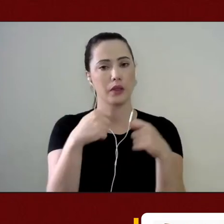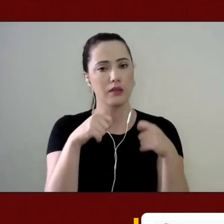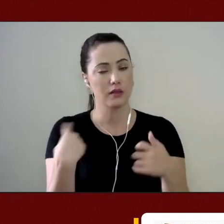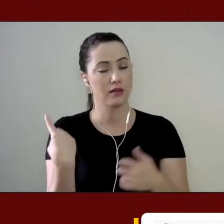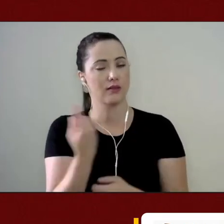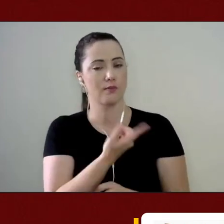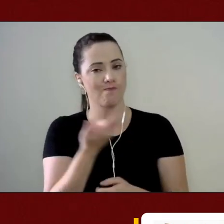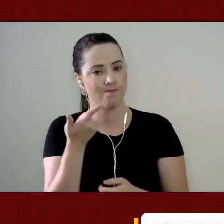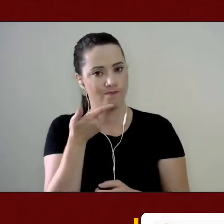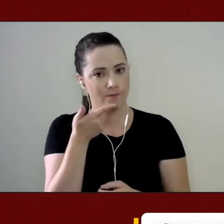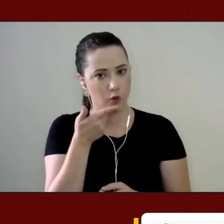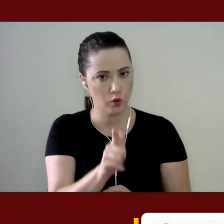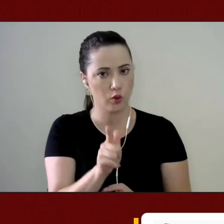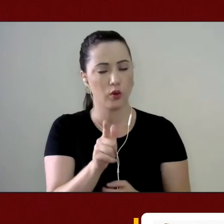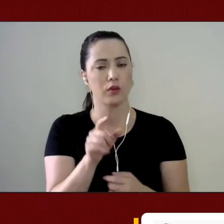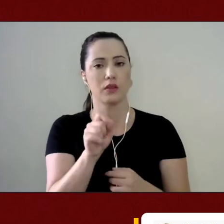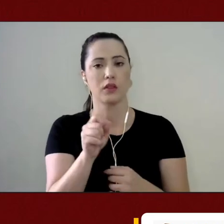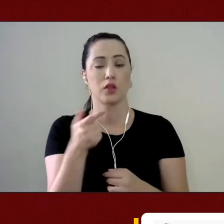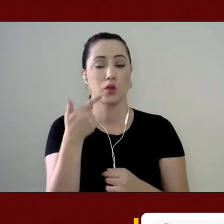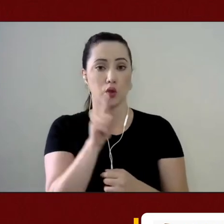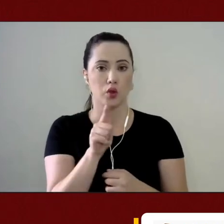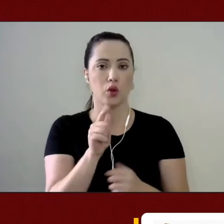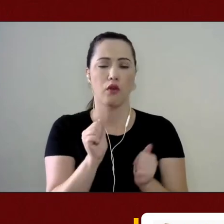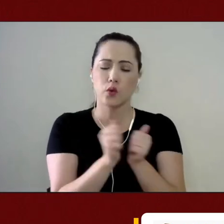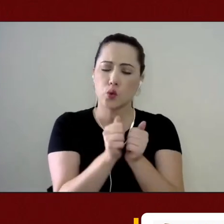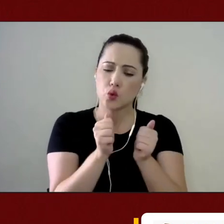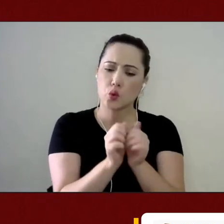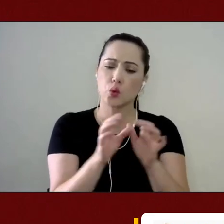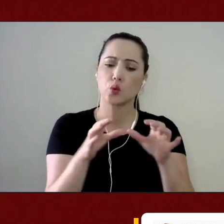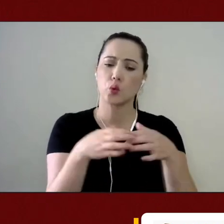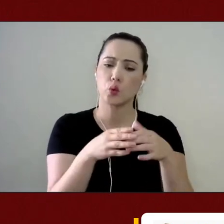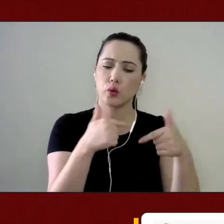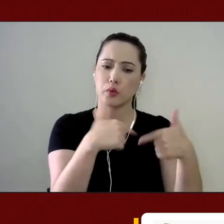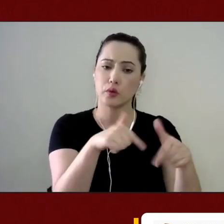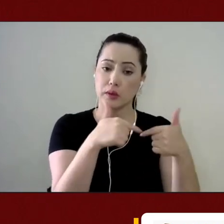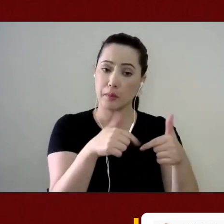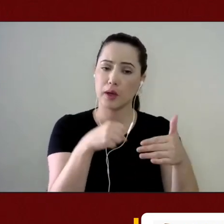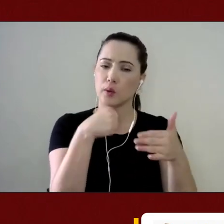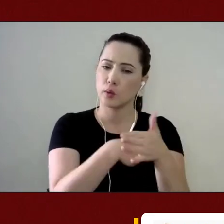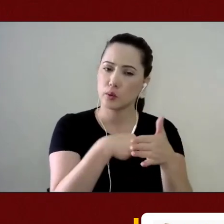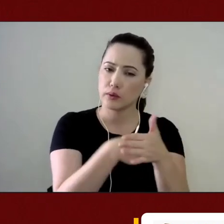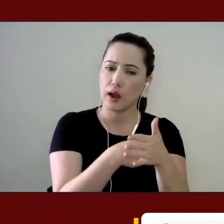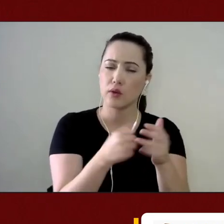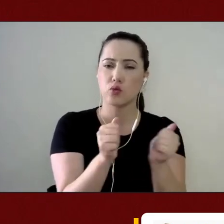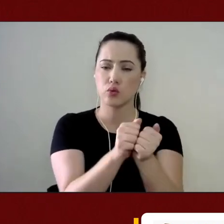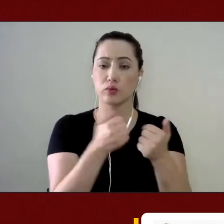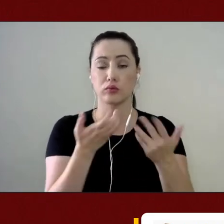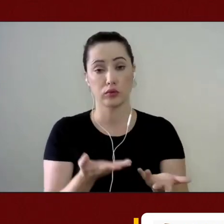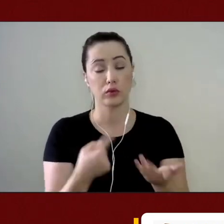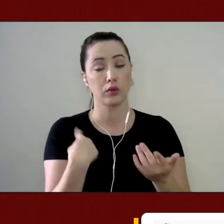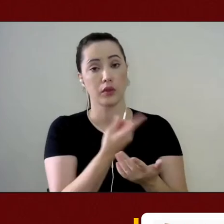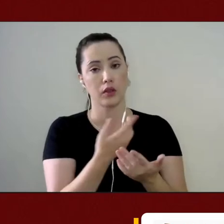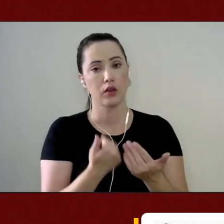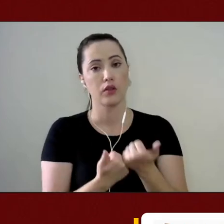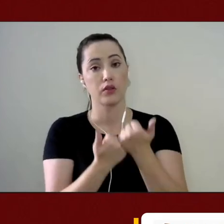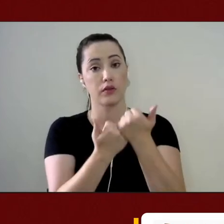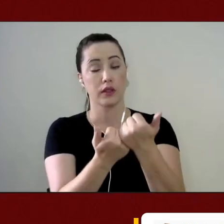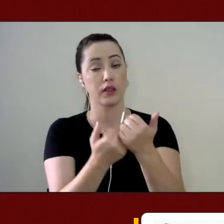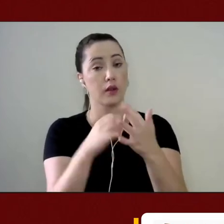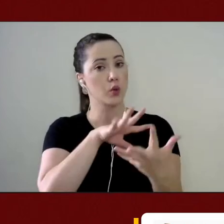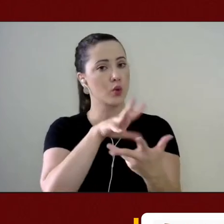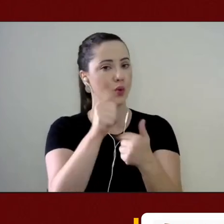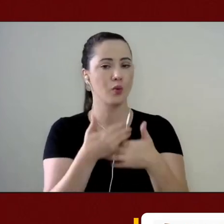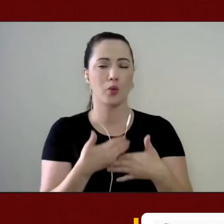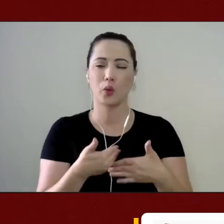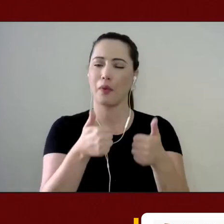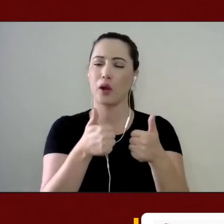militar com os trabalhadores, porque nós temos muito a oferecer, né, no sentido de construir esse mundo melhor, esse mundo